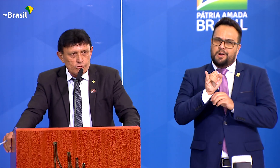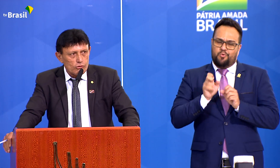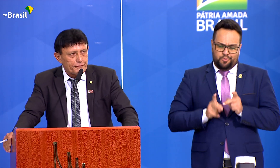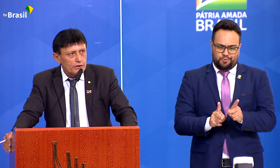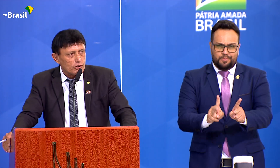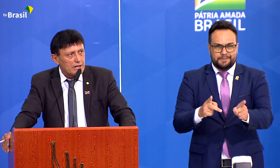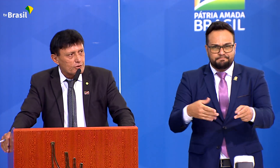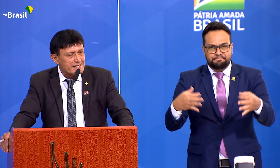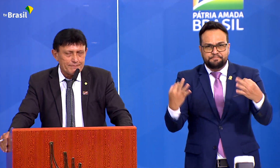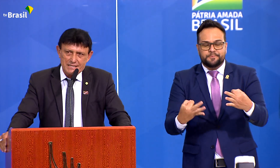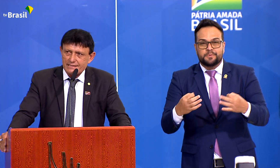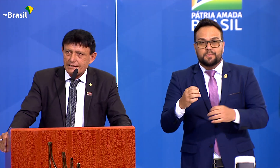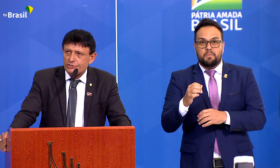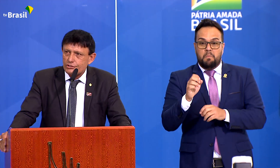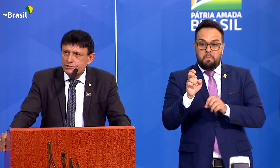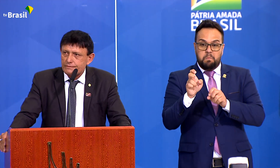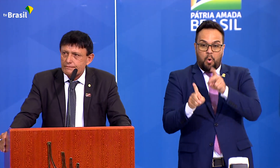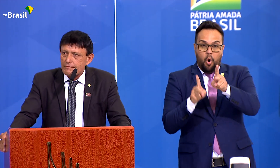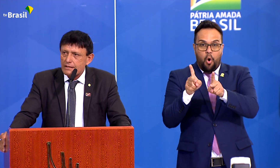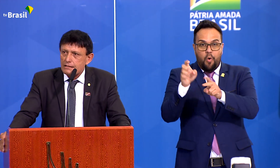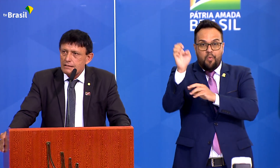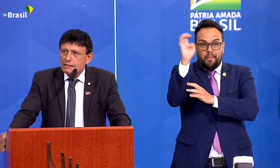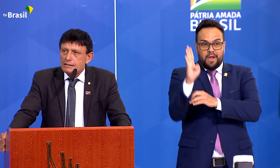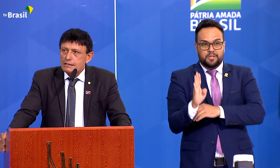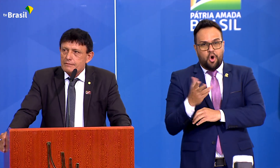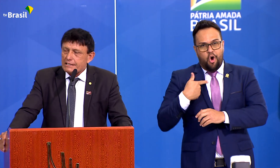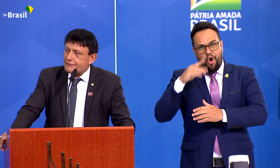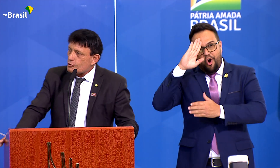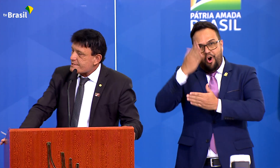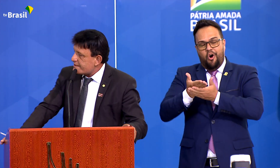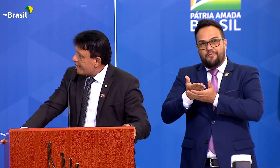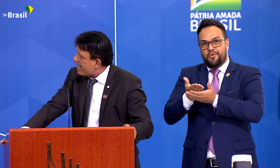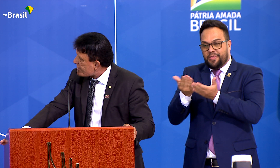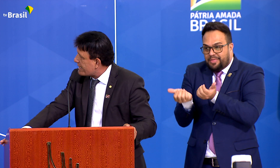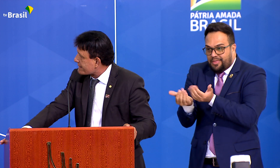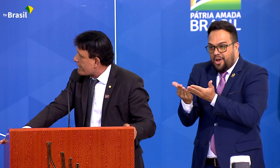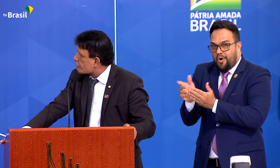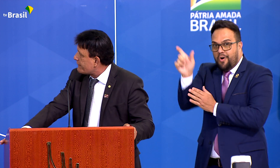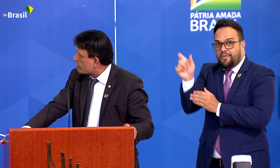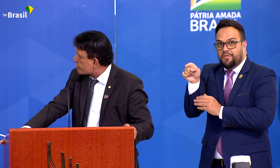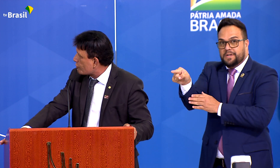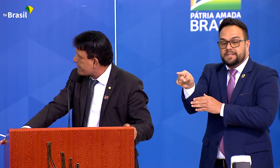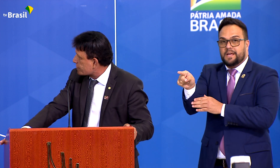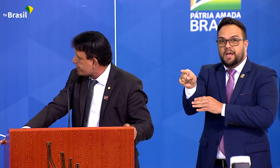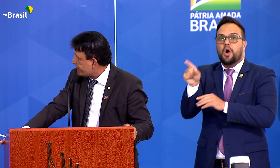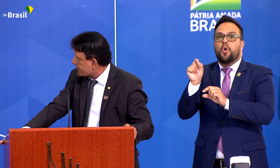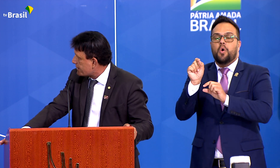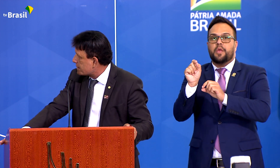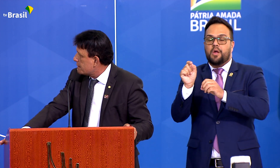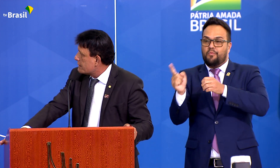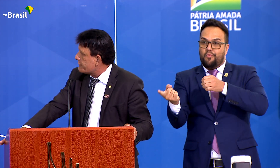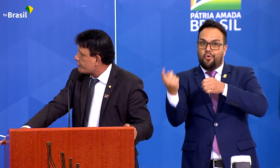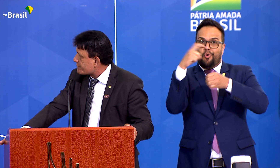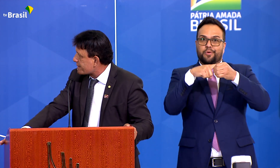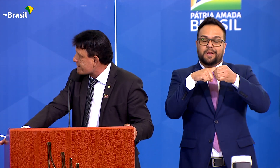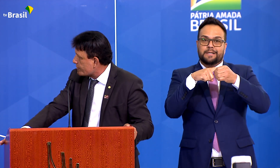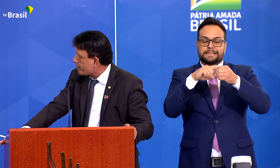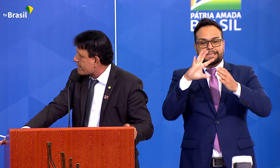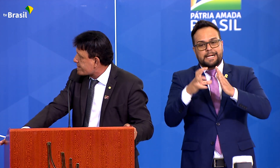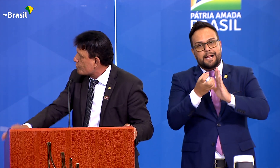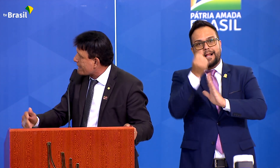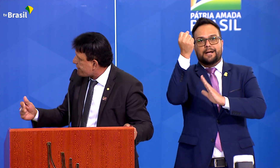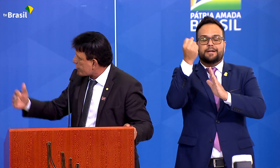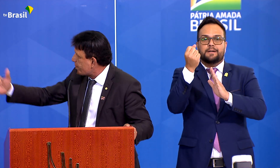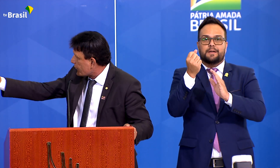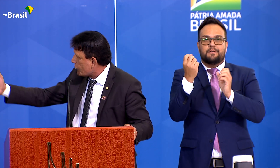e o Brasil confiou a você presidente E se fosse resgatar os valores corretos de vida que